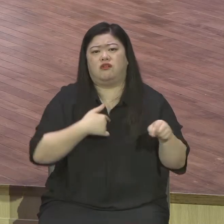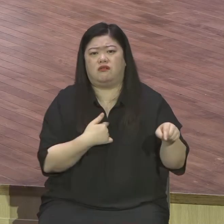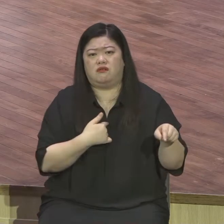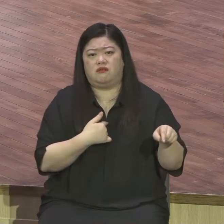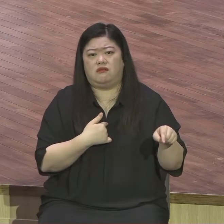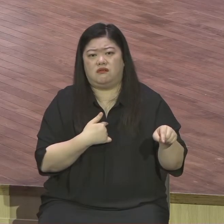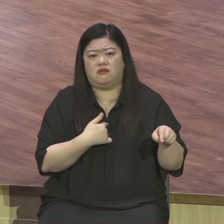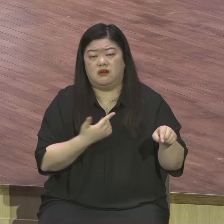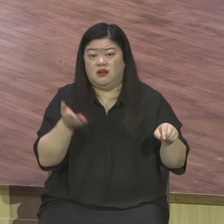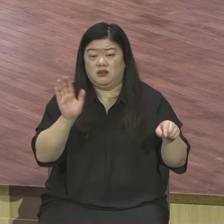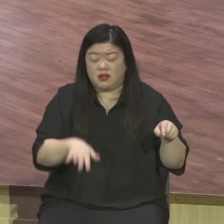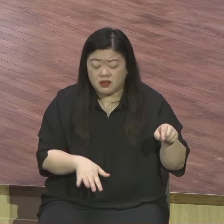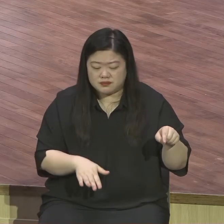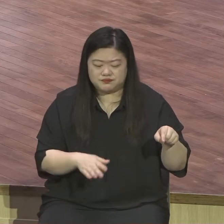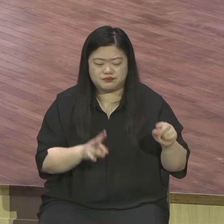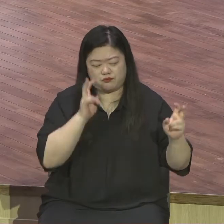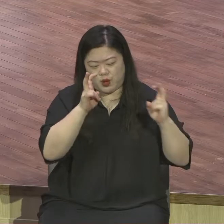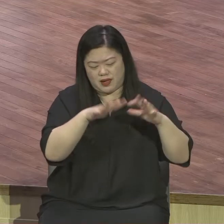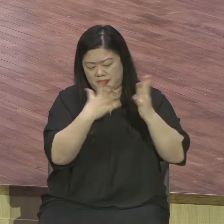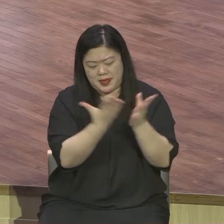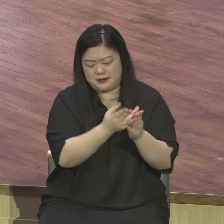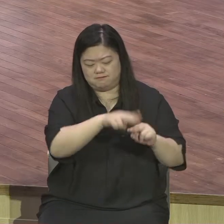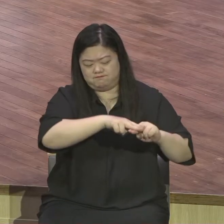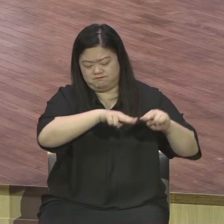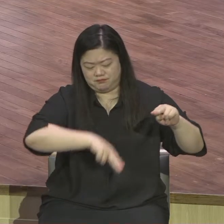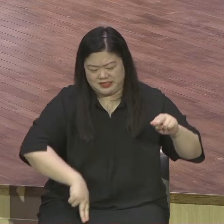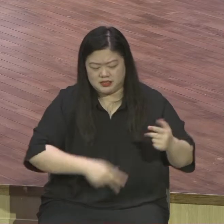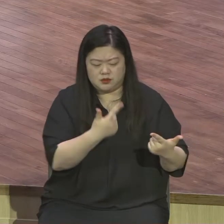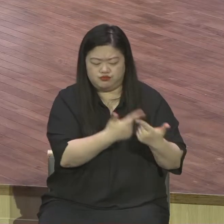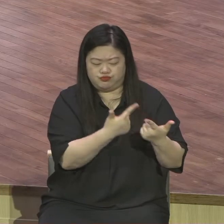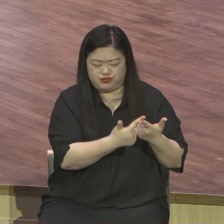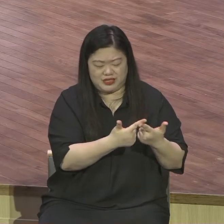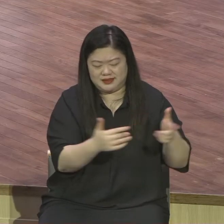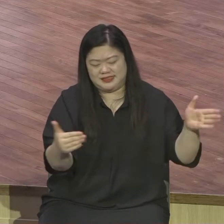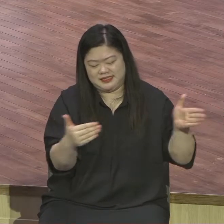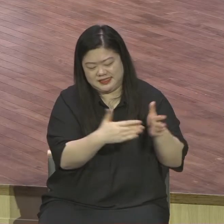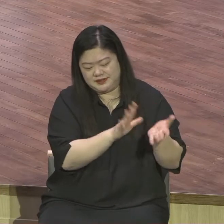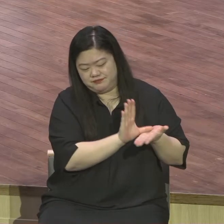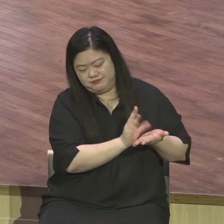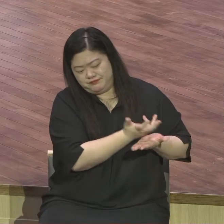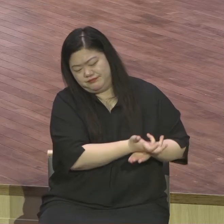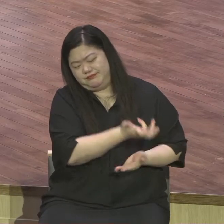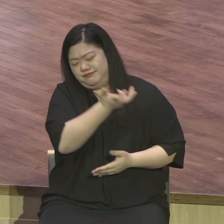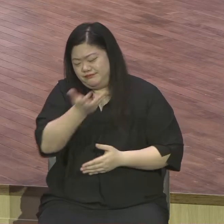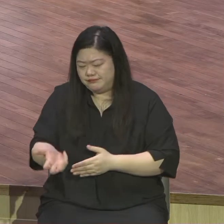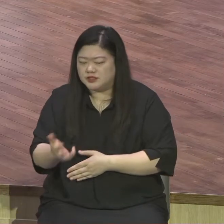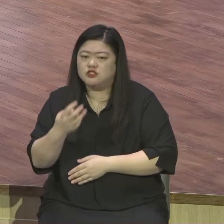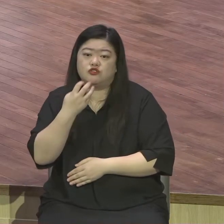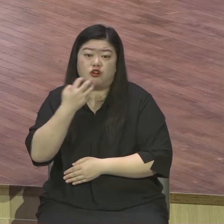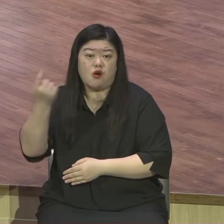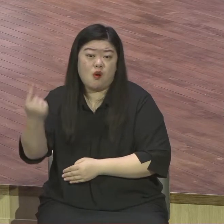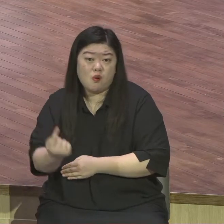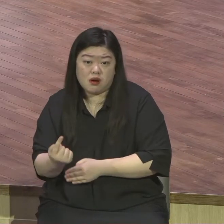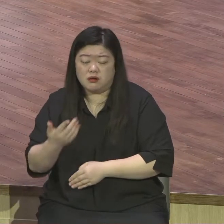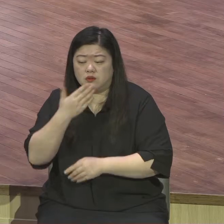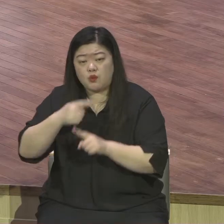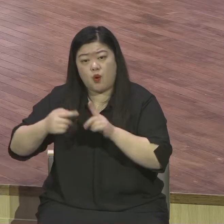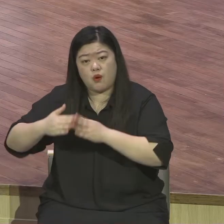그 감격은 40세 부를 때 그때 지금 똑같습니다 그래서 제가 나이가 얼마냐